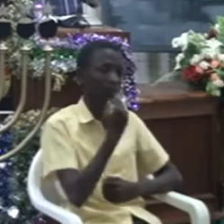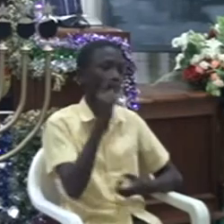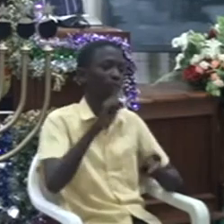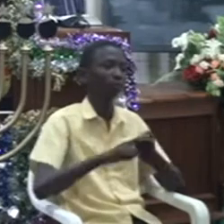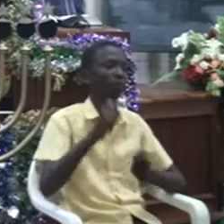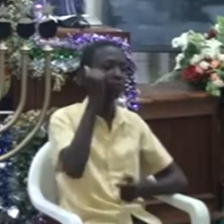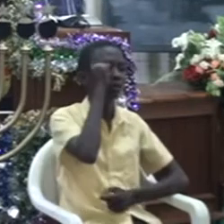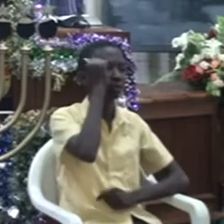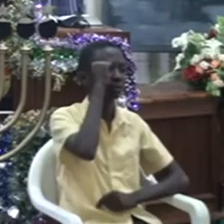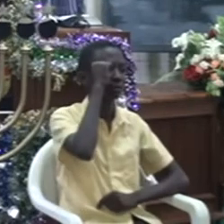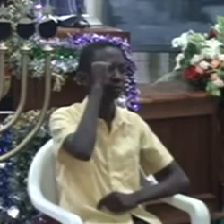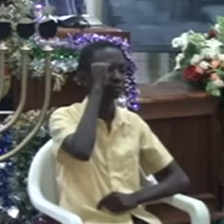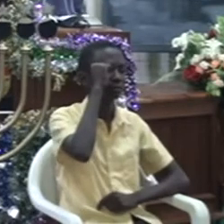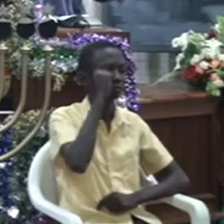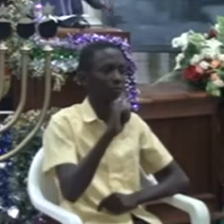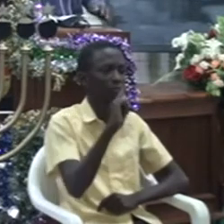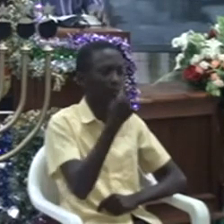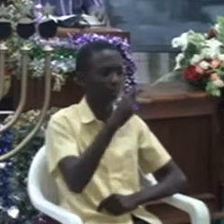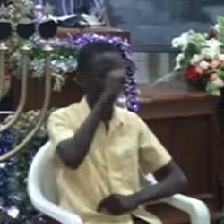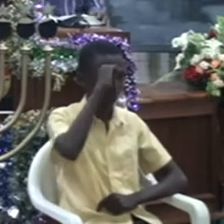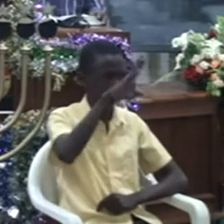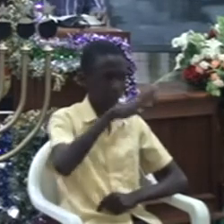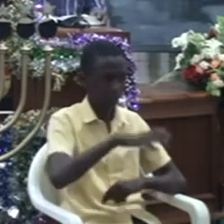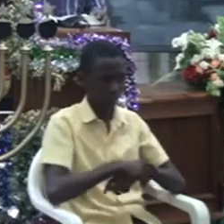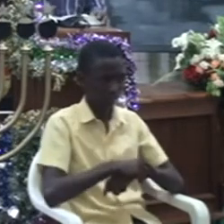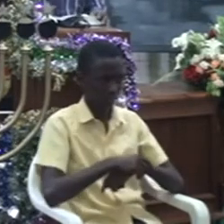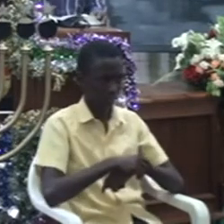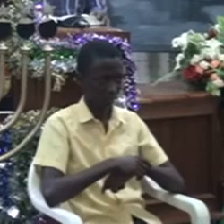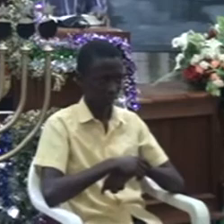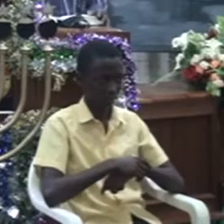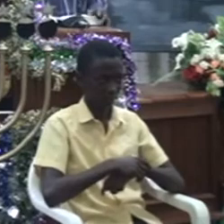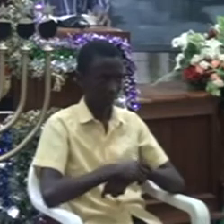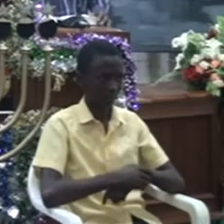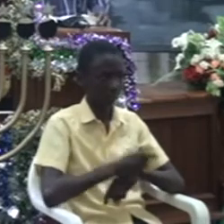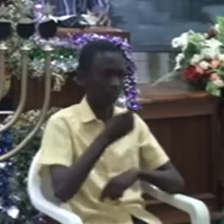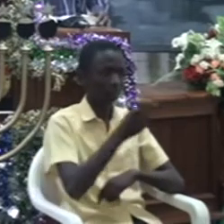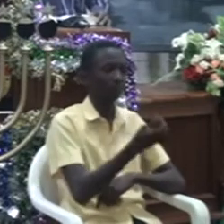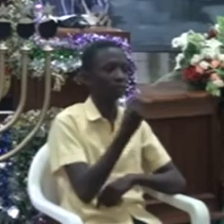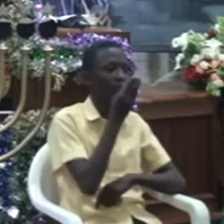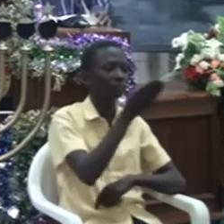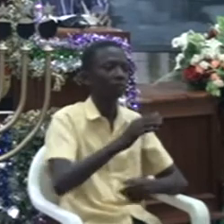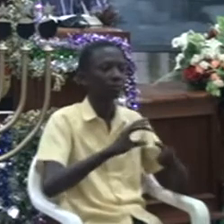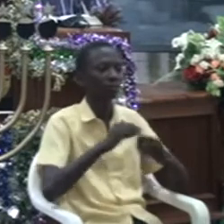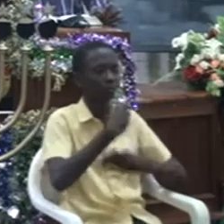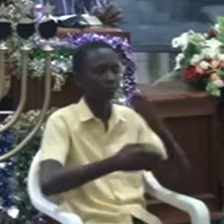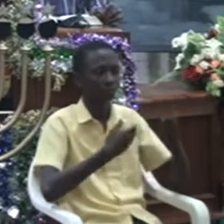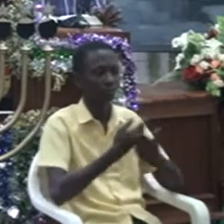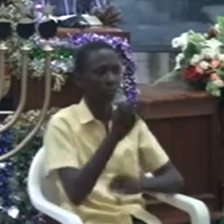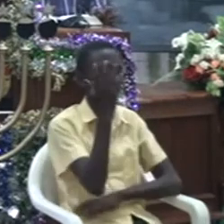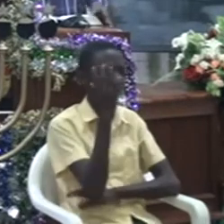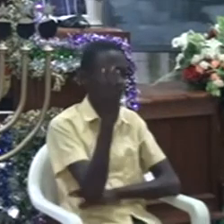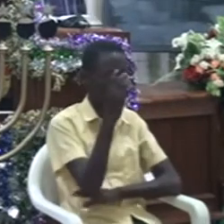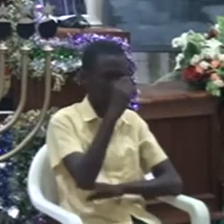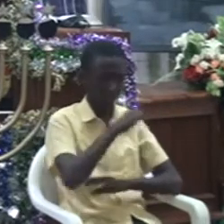Sababu Adam aliambiliwaka le premier homme ambaye alikuwa ndio mtu wa kwanza. Tu mangeras de tous les arbres, de tous les arbres.